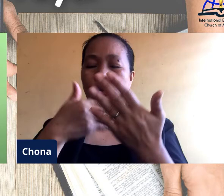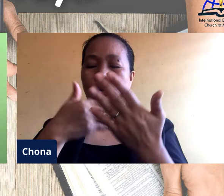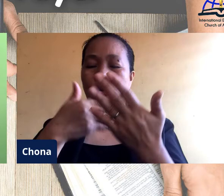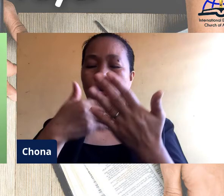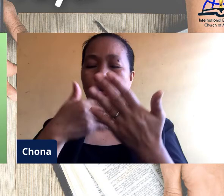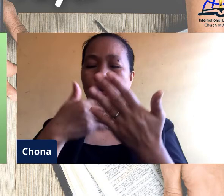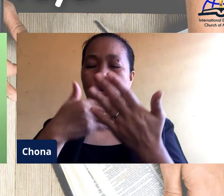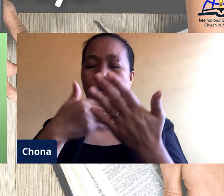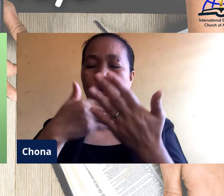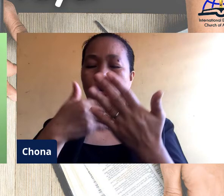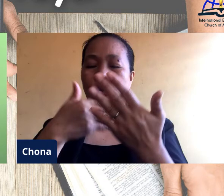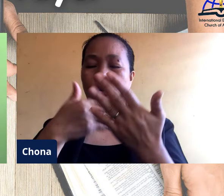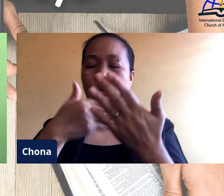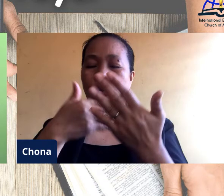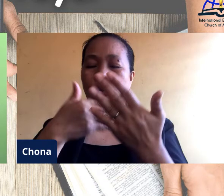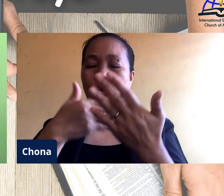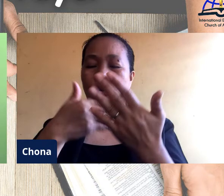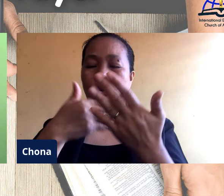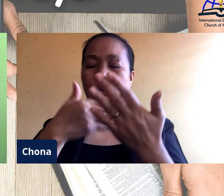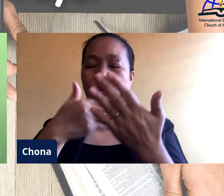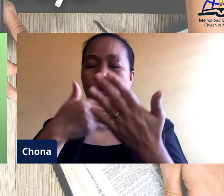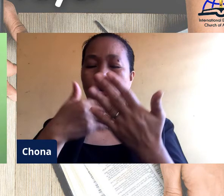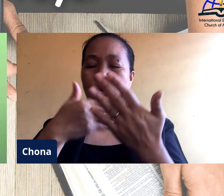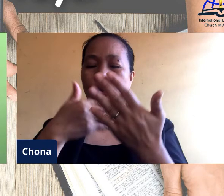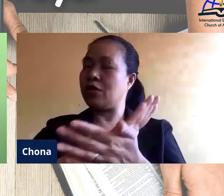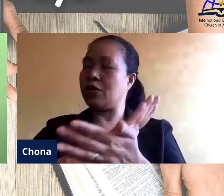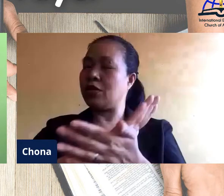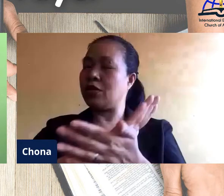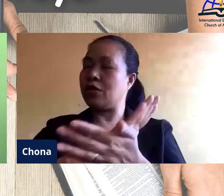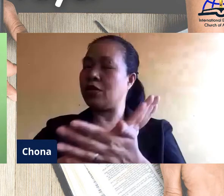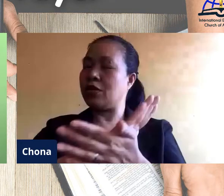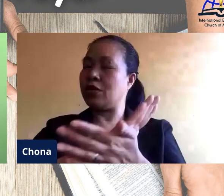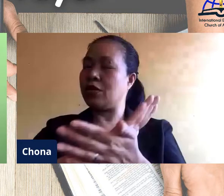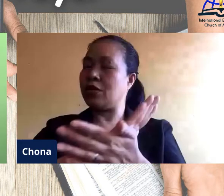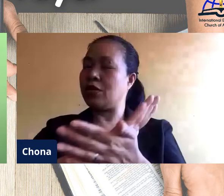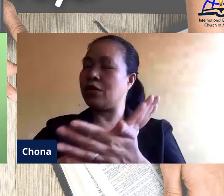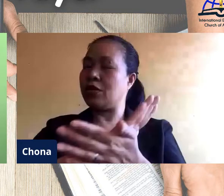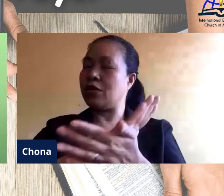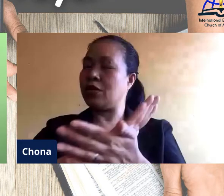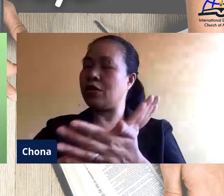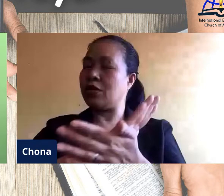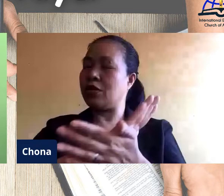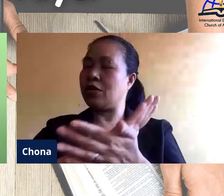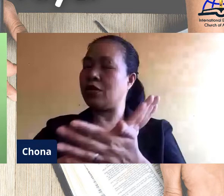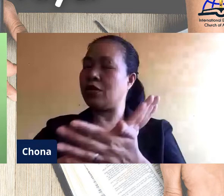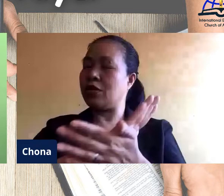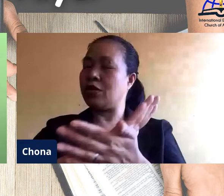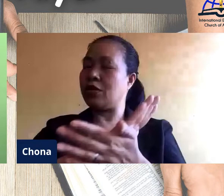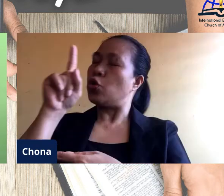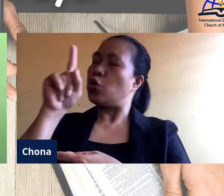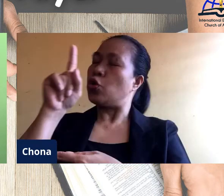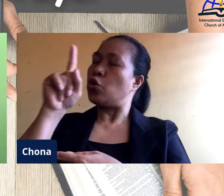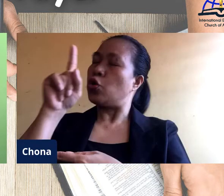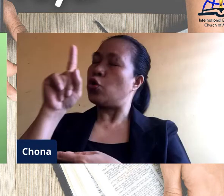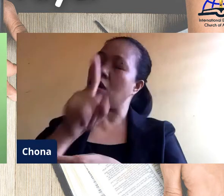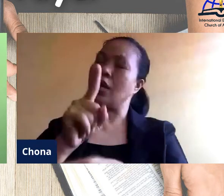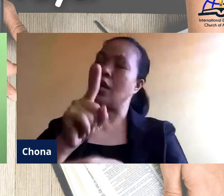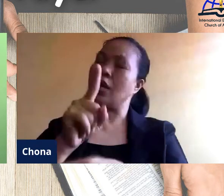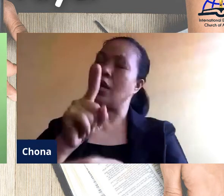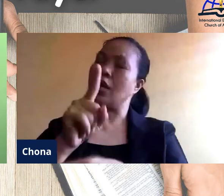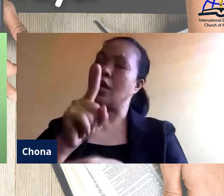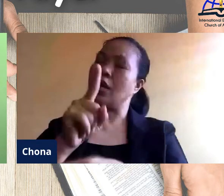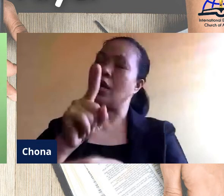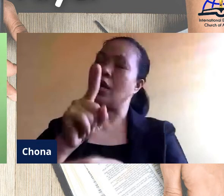na ang katagumpayan, Lord, ay nasa aming mga kamay kung kami lamang ay mananatiling